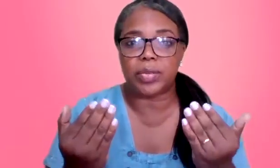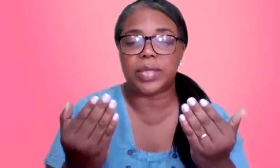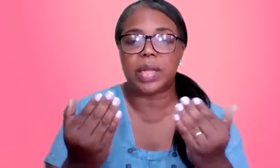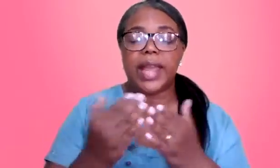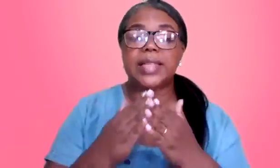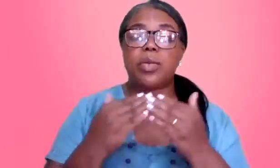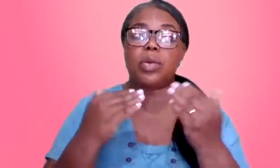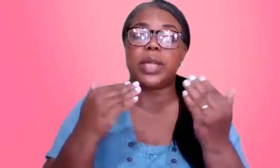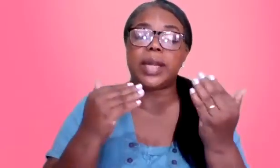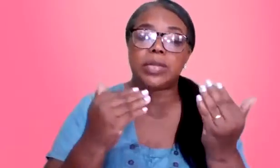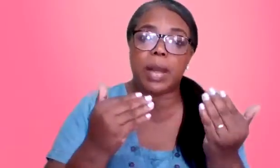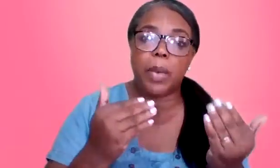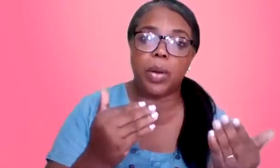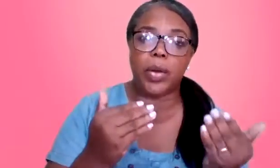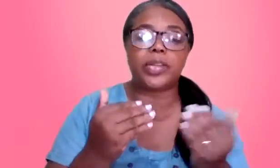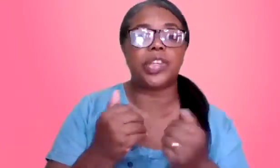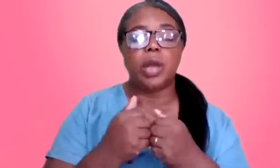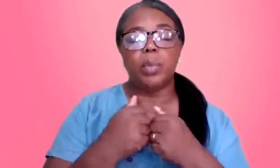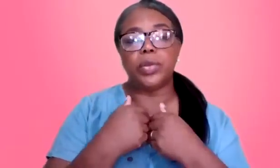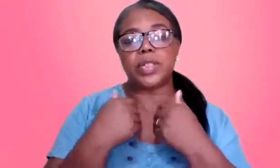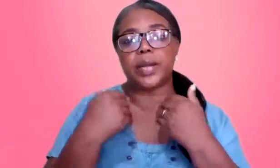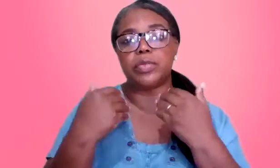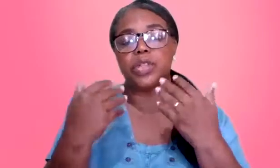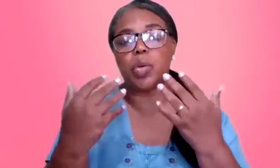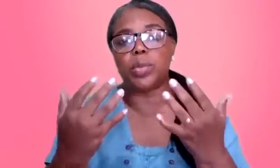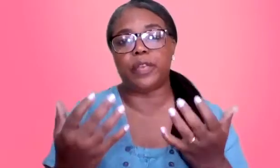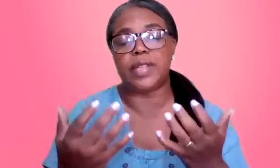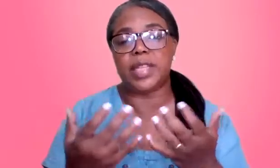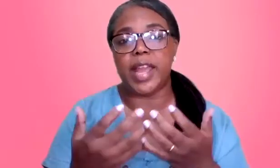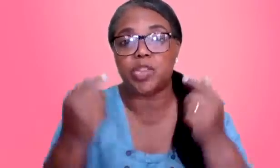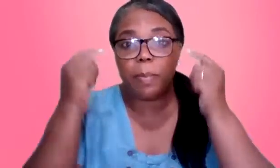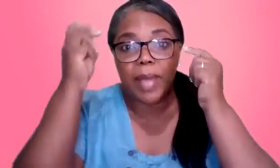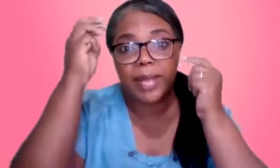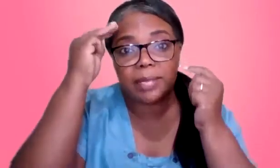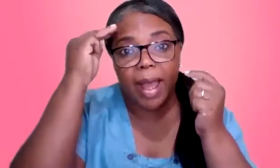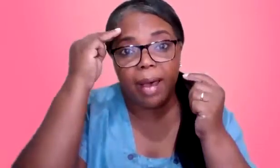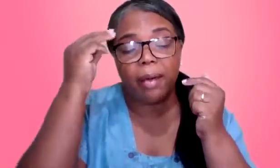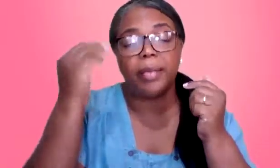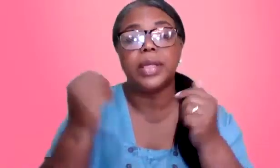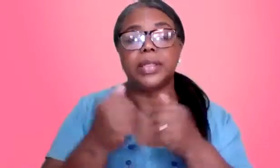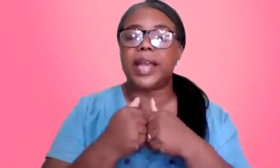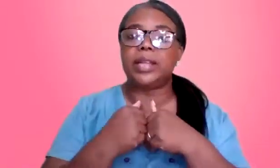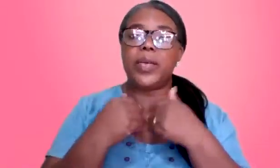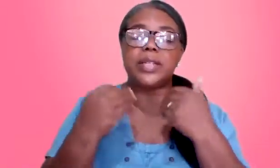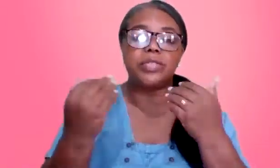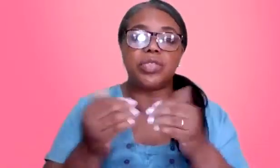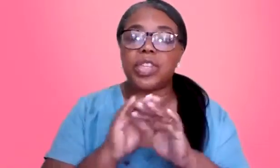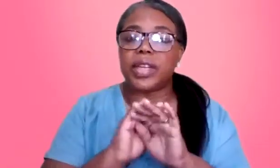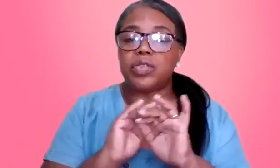direitos, eles eram condenados à morte, muitos eram tidos como deficiente mental, né? Então eles não tinham direito de